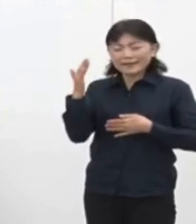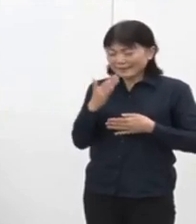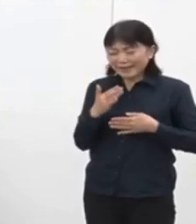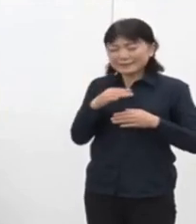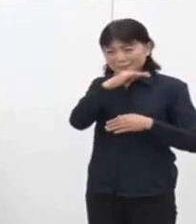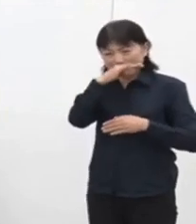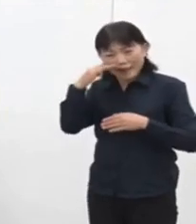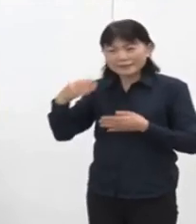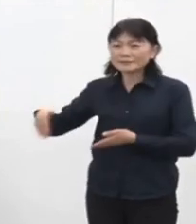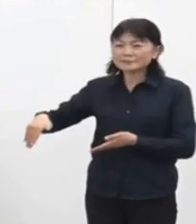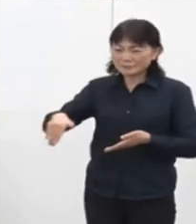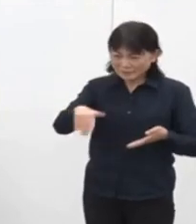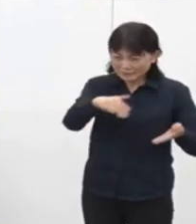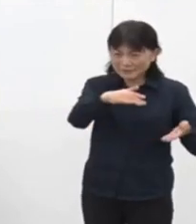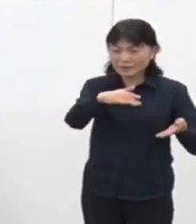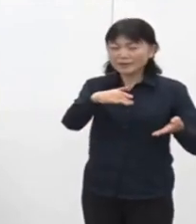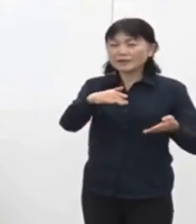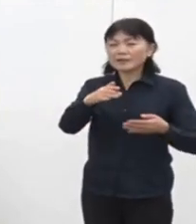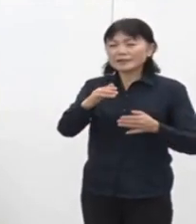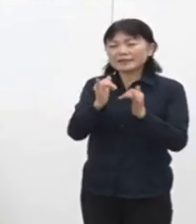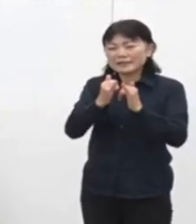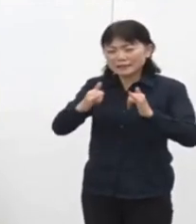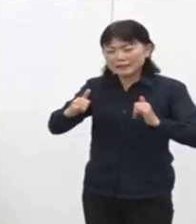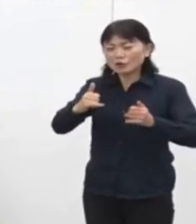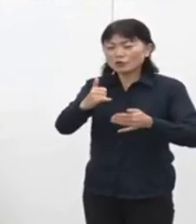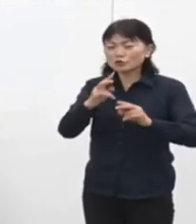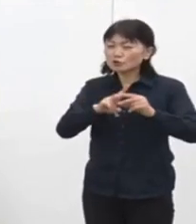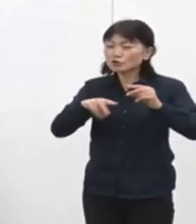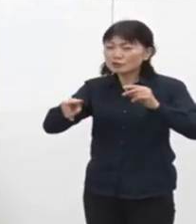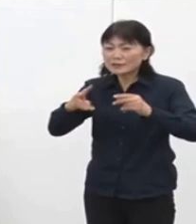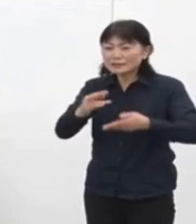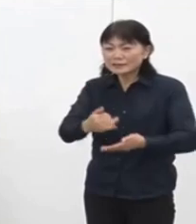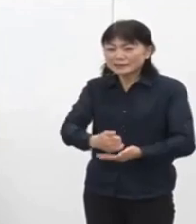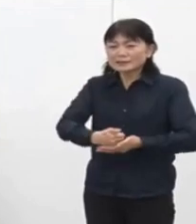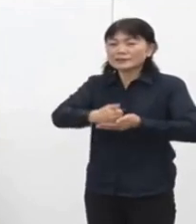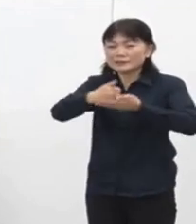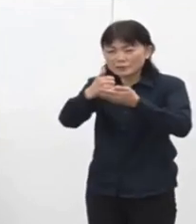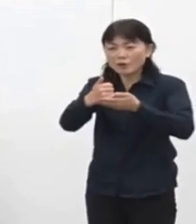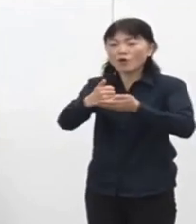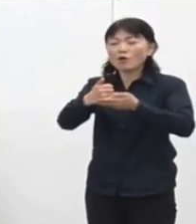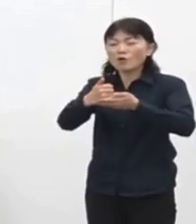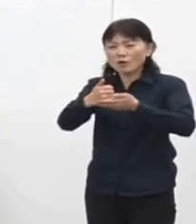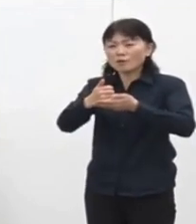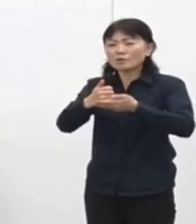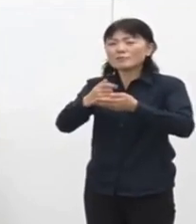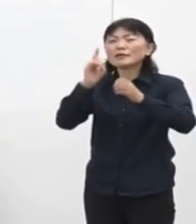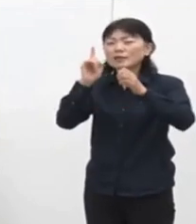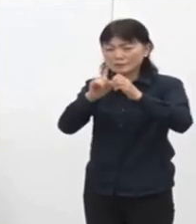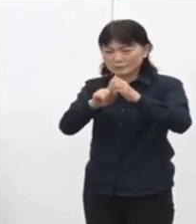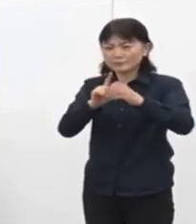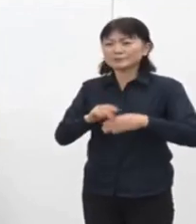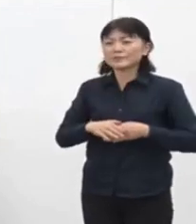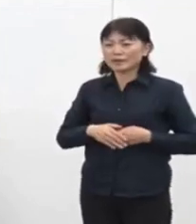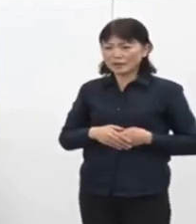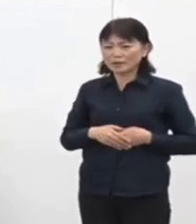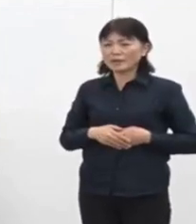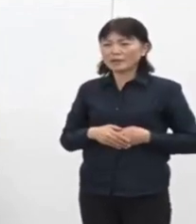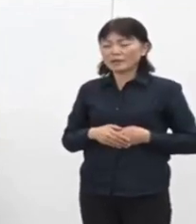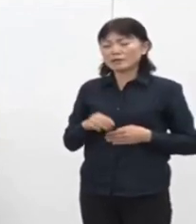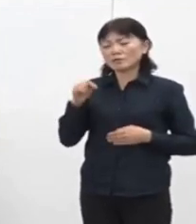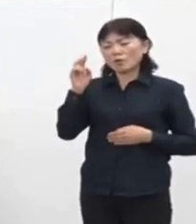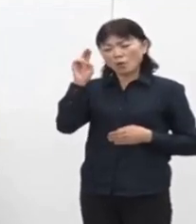のを、まあ、より人中心の空間にしていく、大阪市の課題の一つとして、やっぱり高度に都市機能は発達しているもの